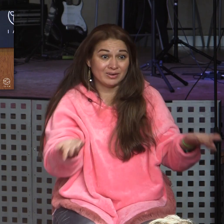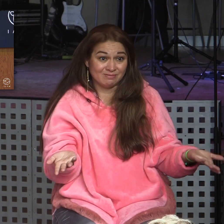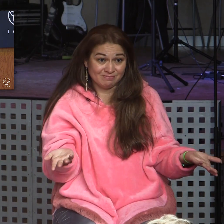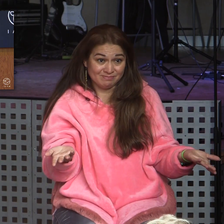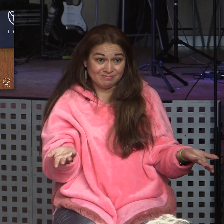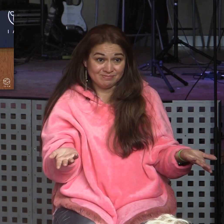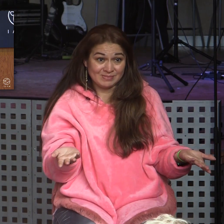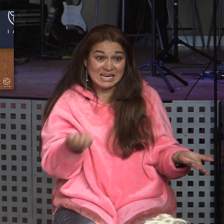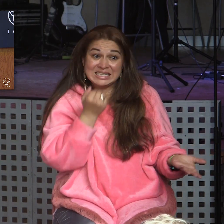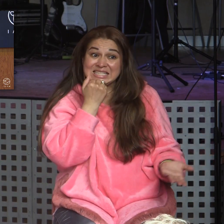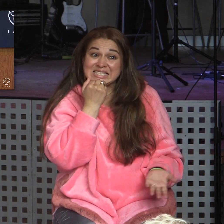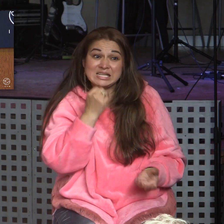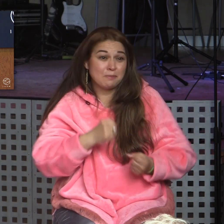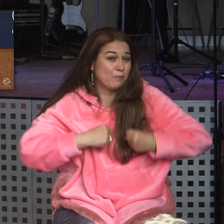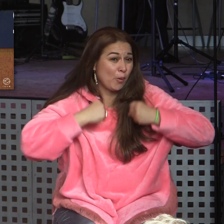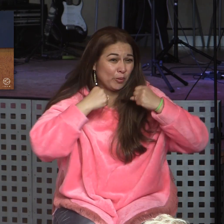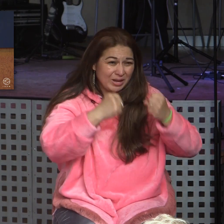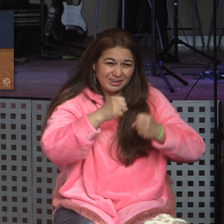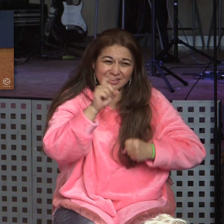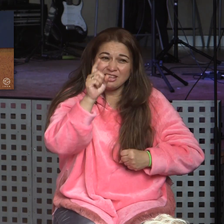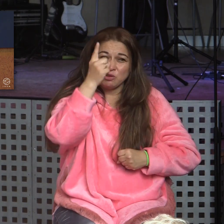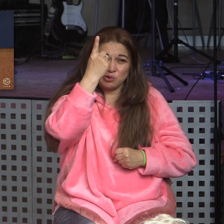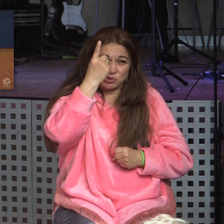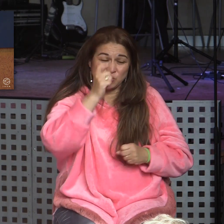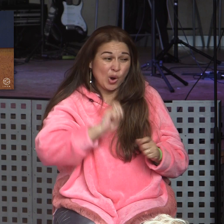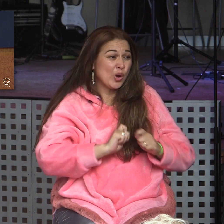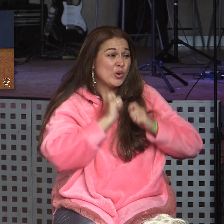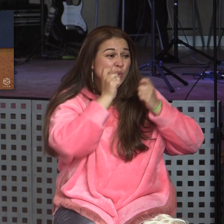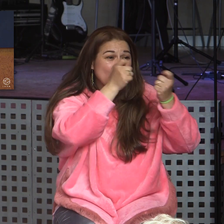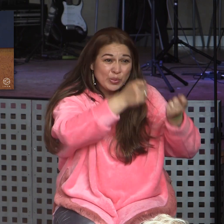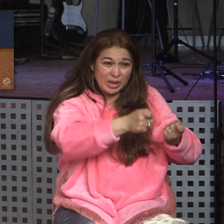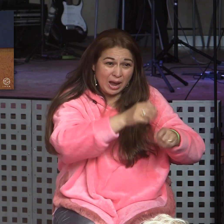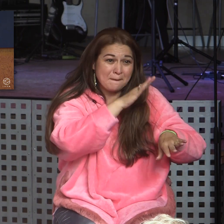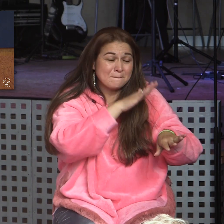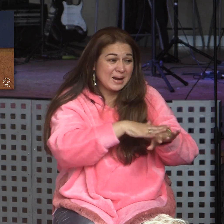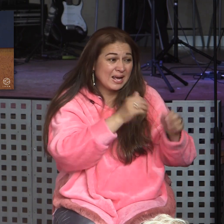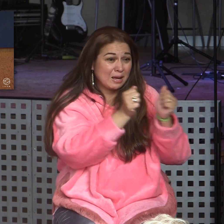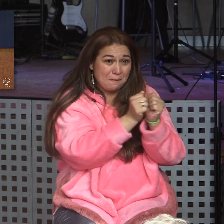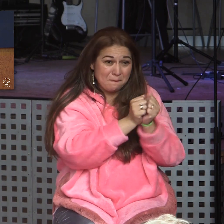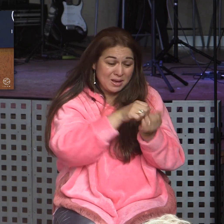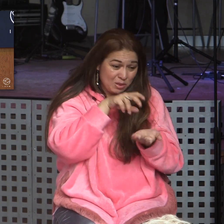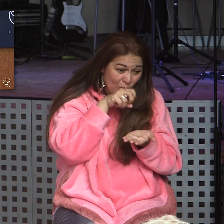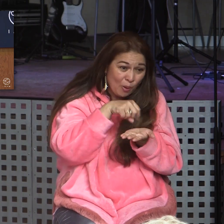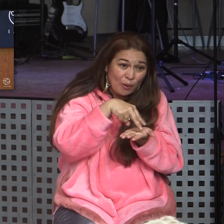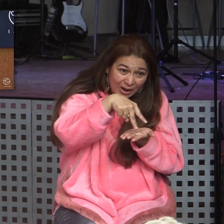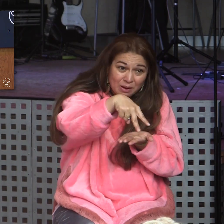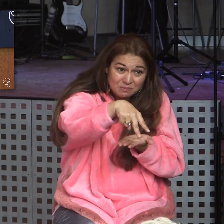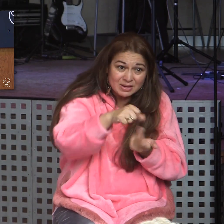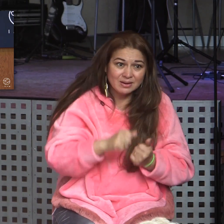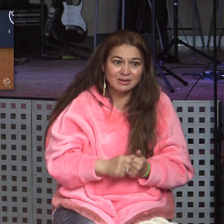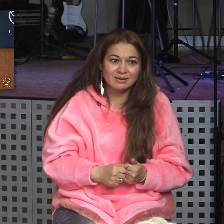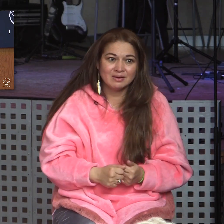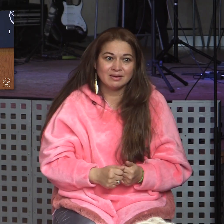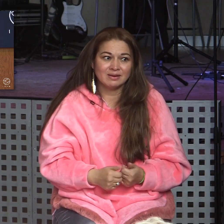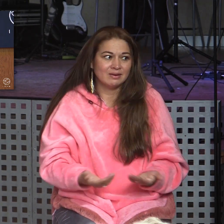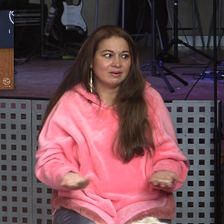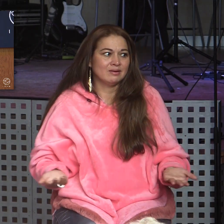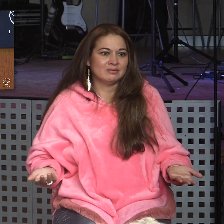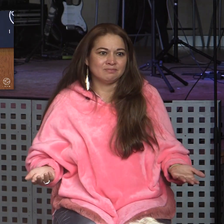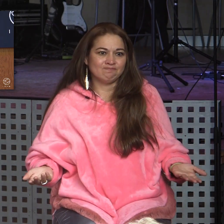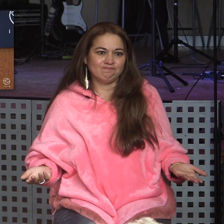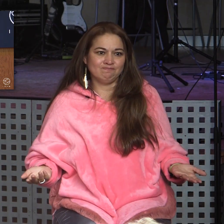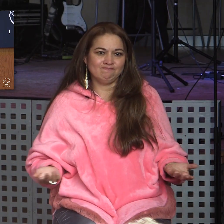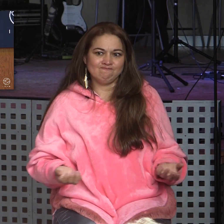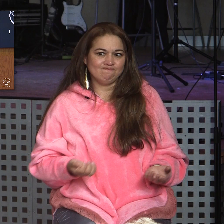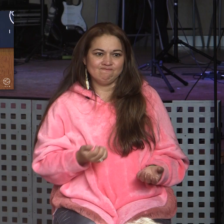si el poder de Dios no aparece en ese lugar. Y se ve, ¿en qué? En que Él pudo dar algunos